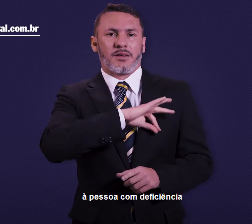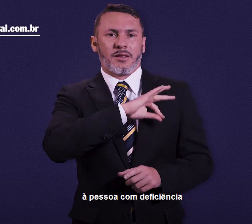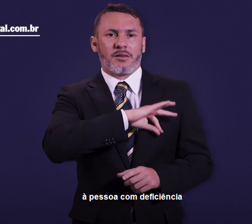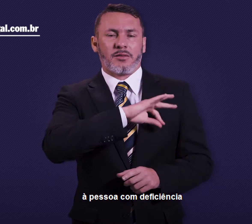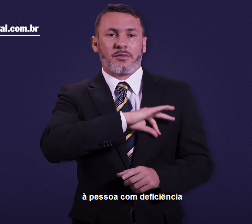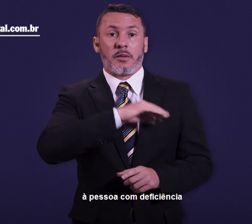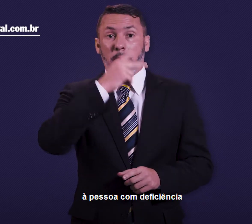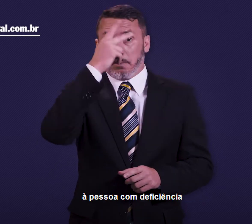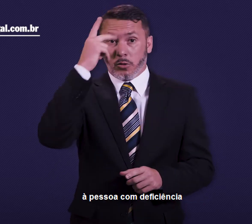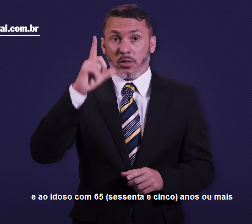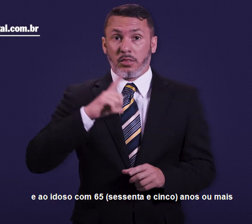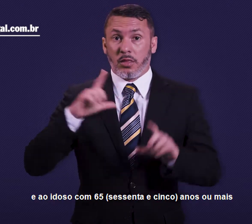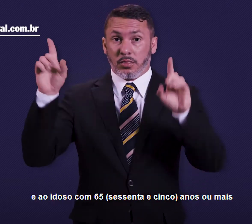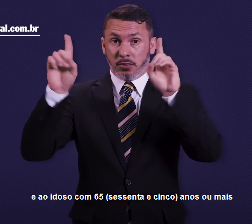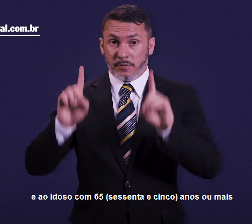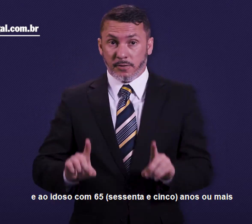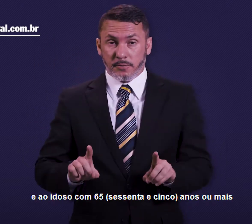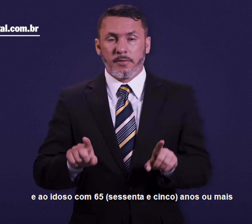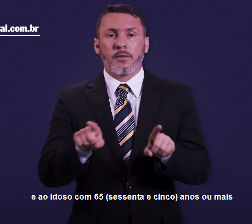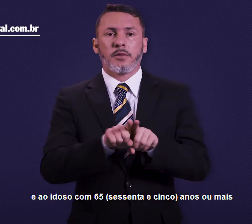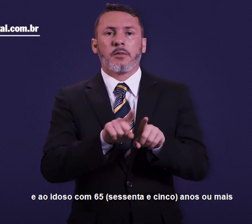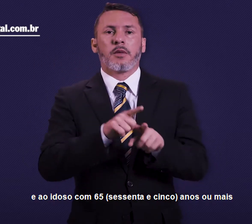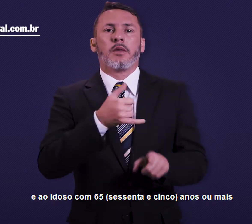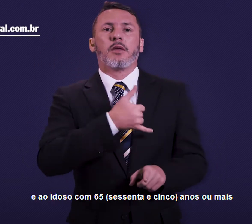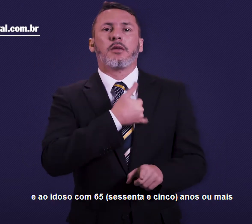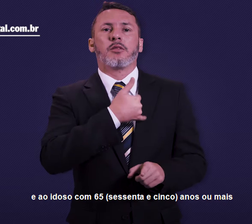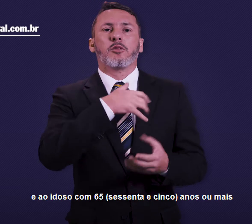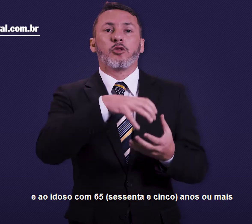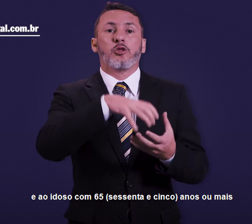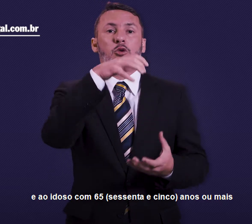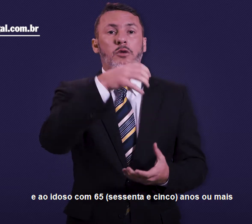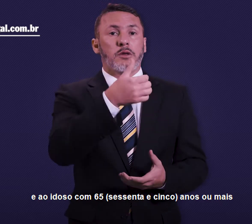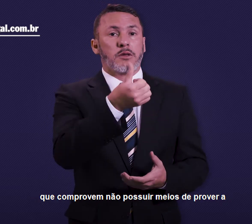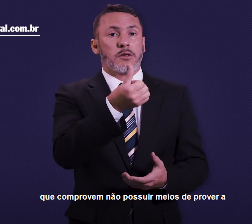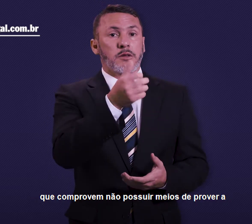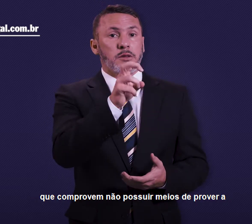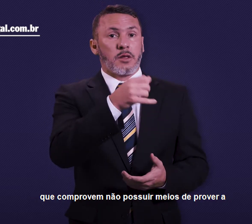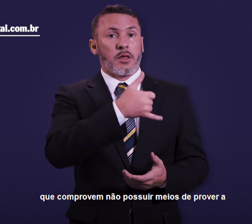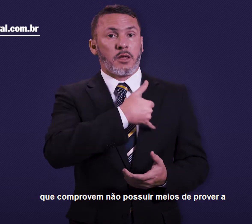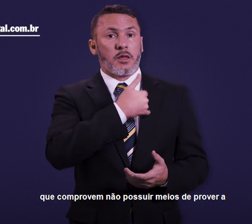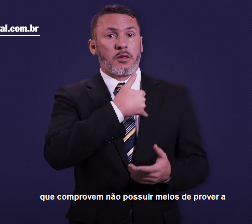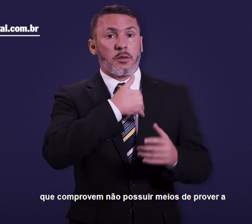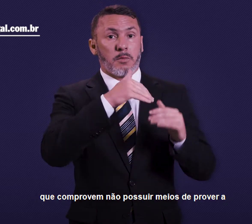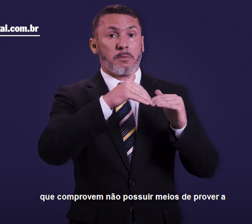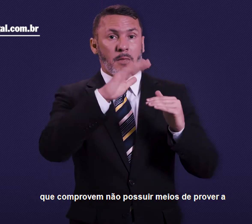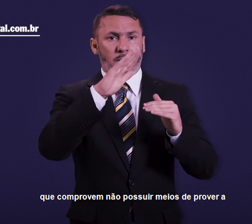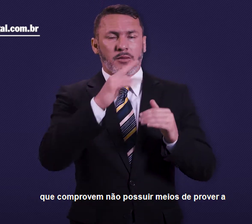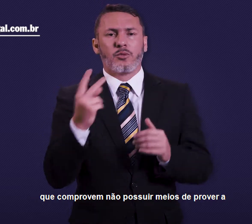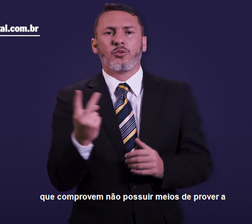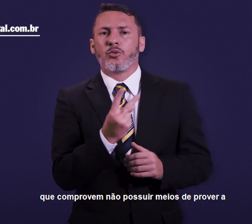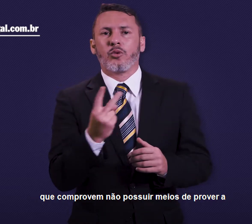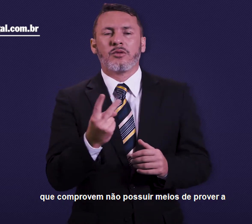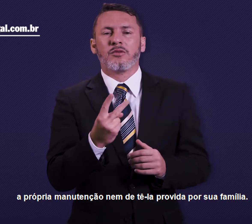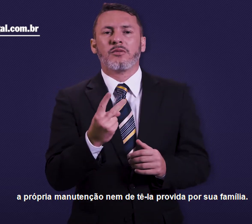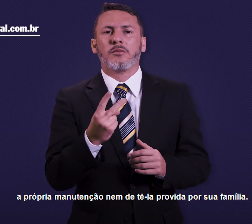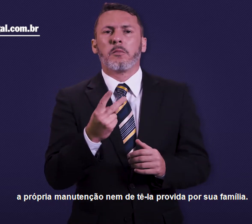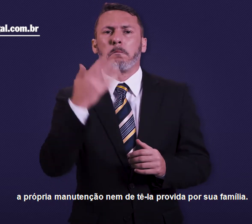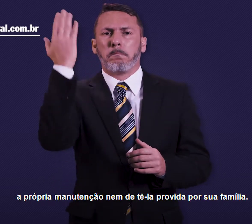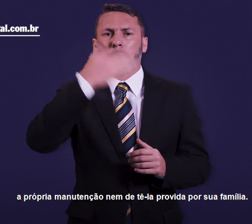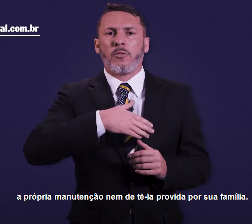com deficiência e ao idoso com 65 anos ou mais que comprovem não possuir meios de prover a própria